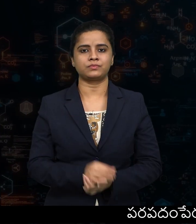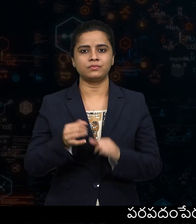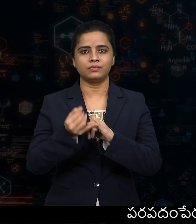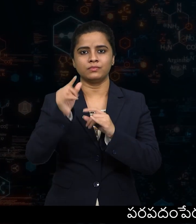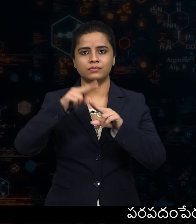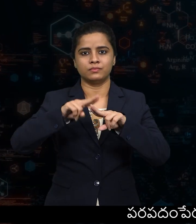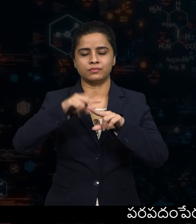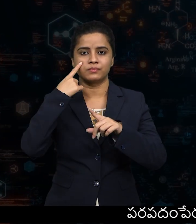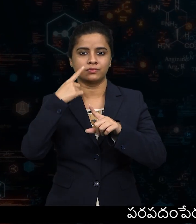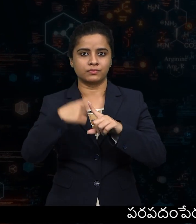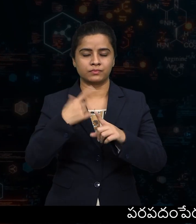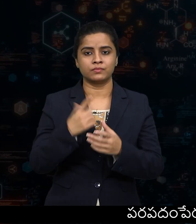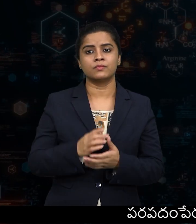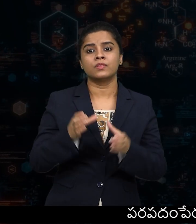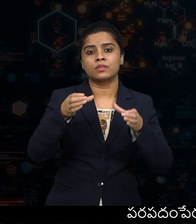పరపదం పేరు చివరను ఏర్పరుస్తుంది.